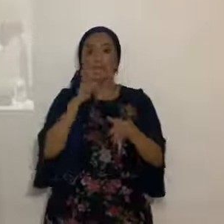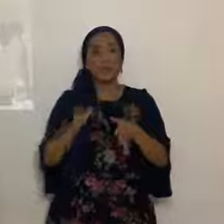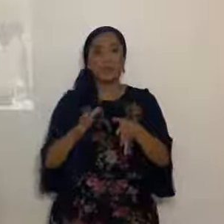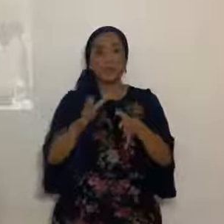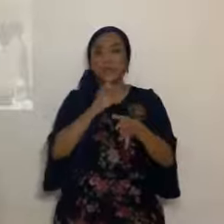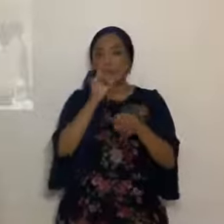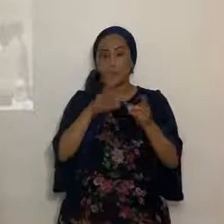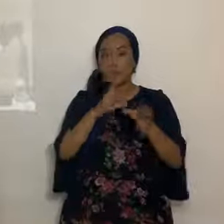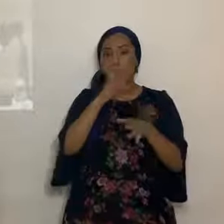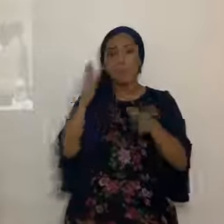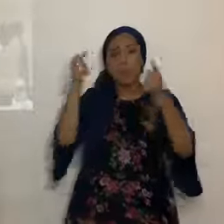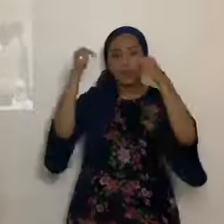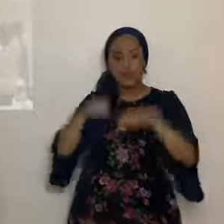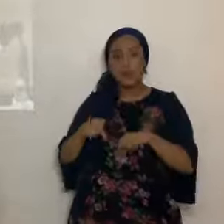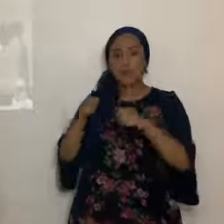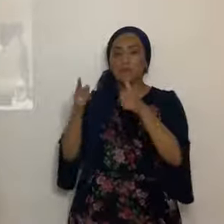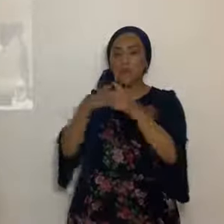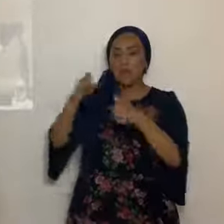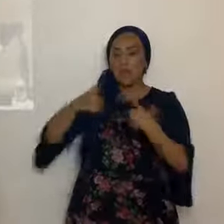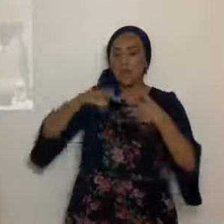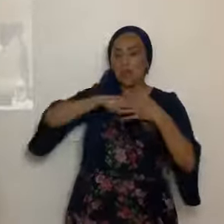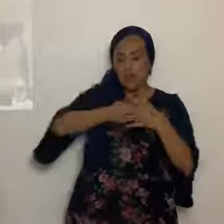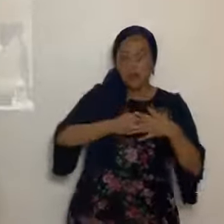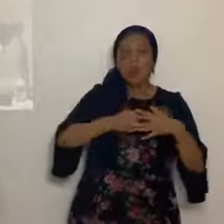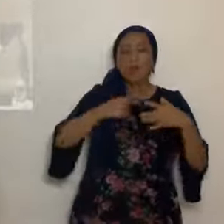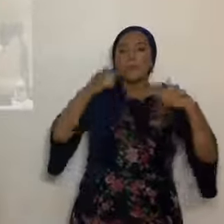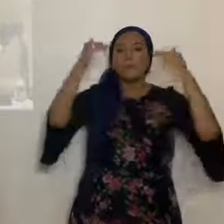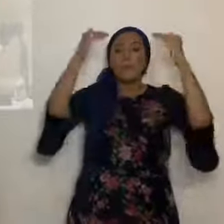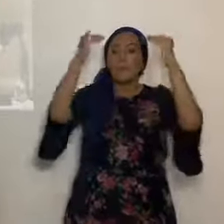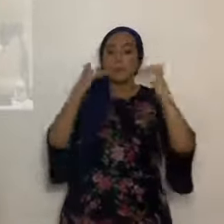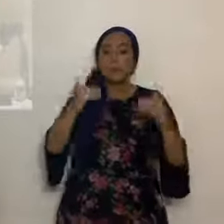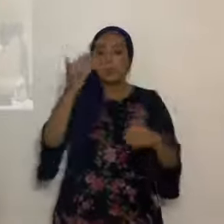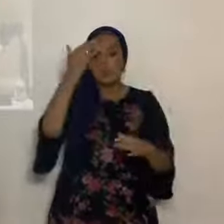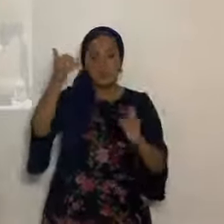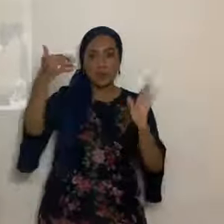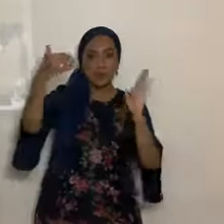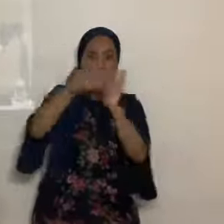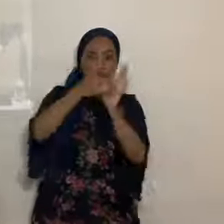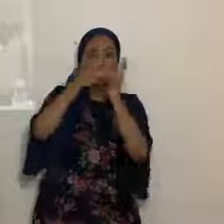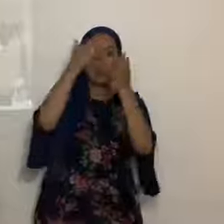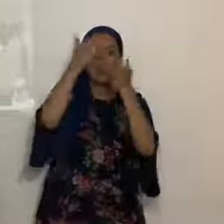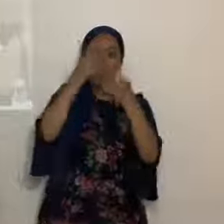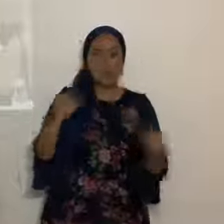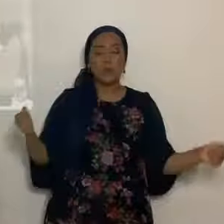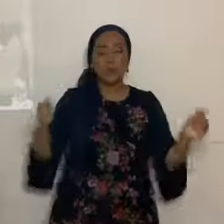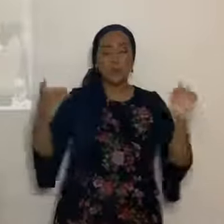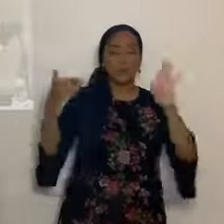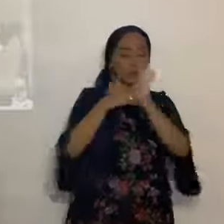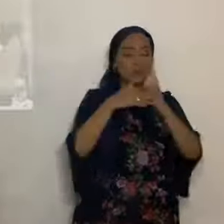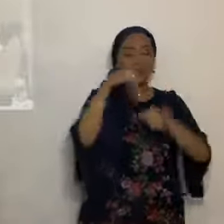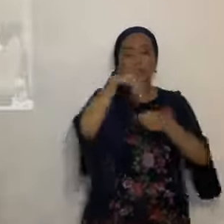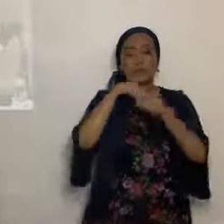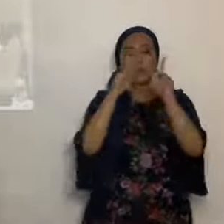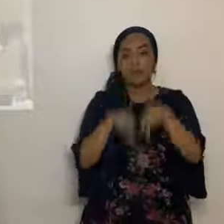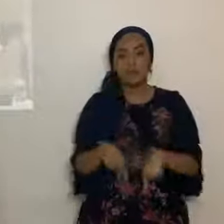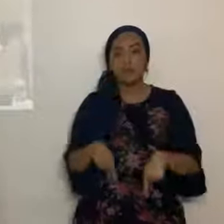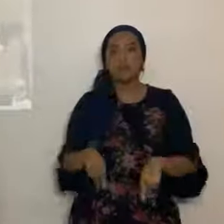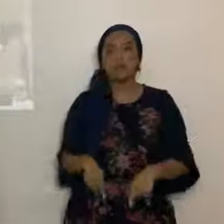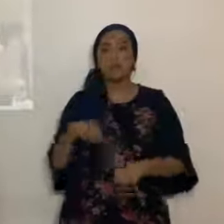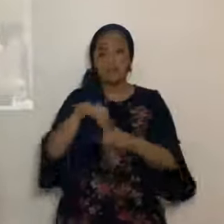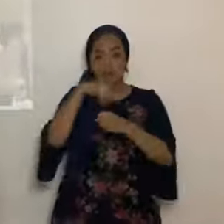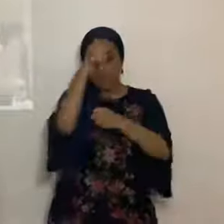causa. Punto siguiente por el cual es bloqueada la sanidad en una persona, en